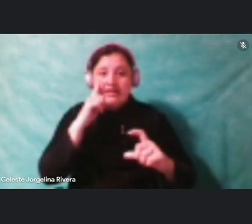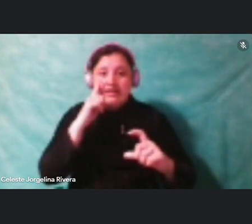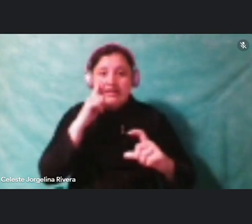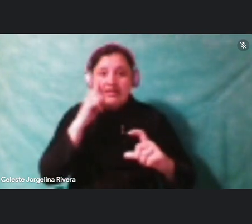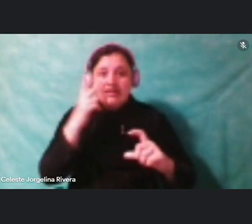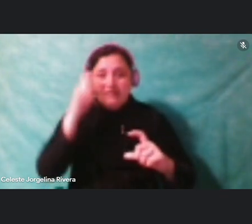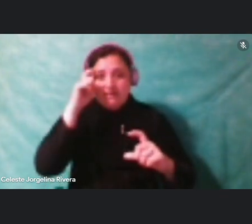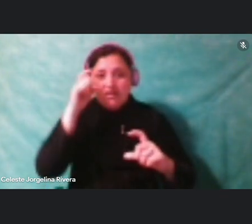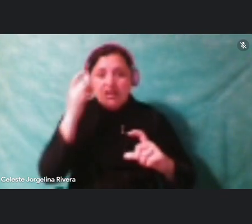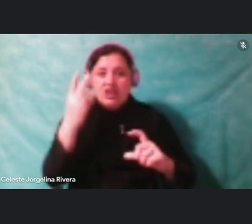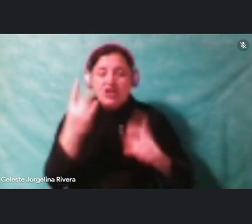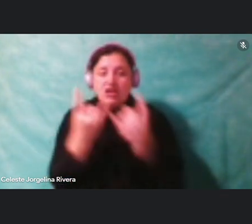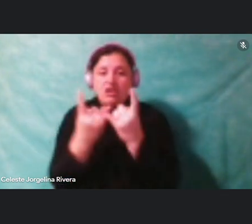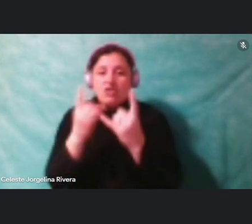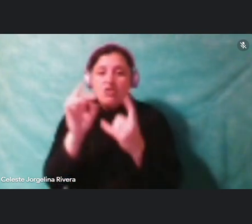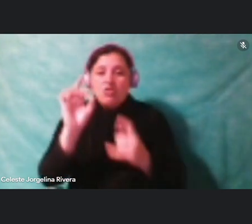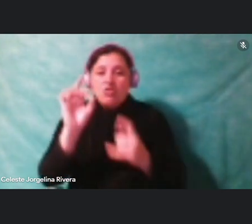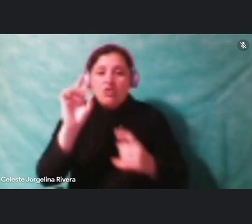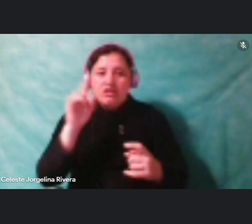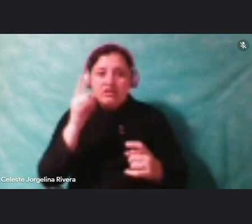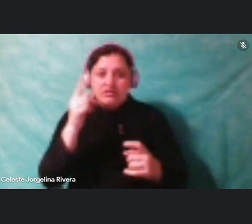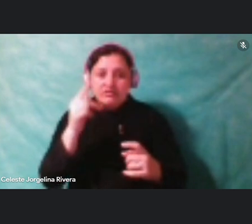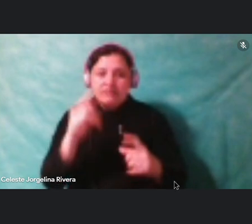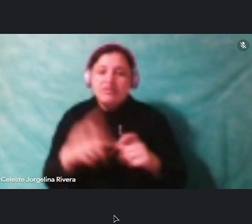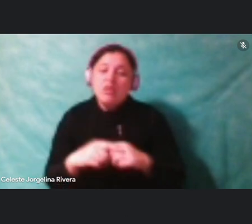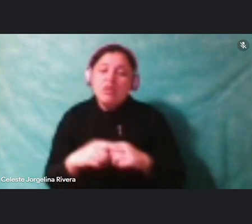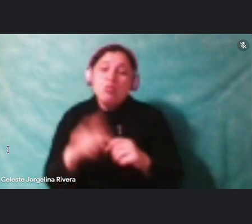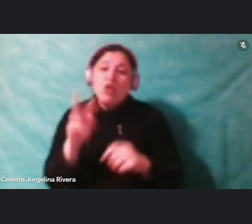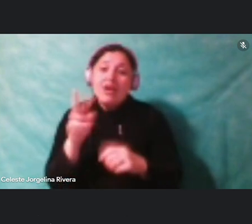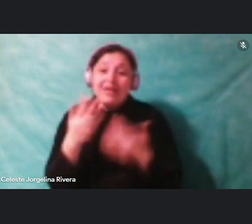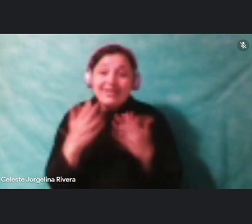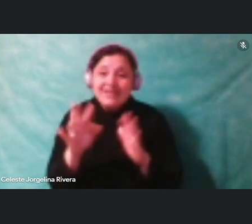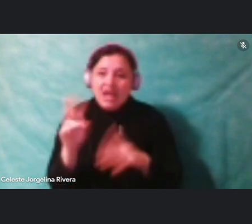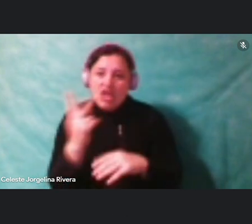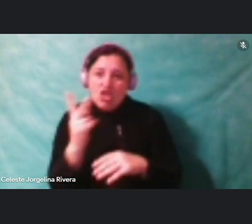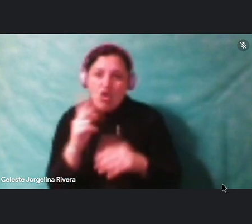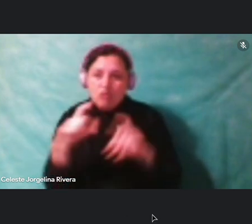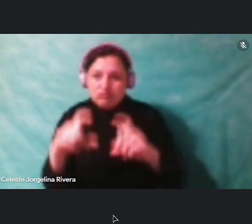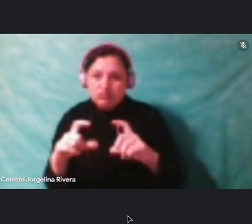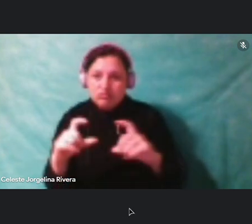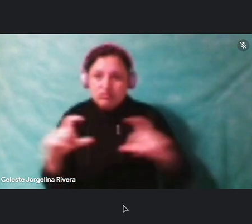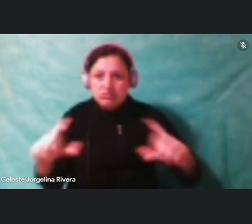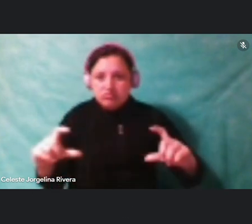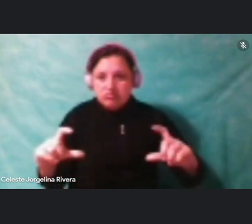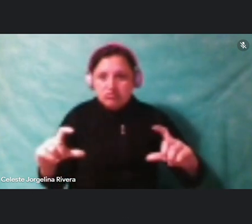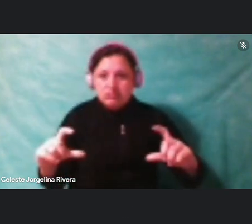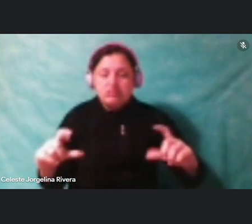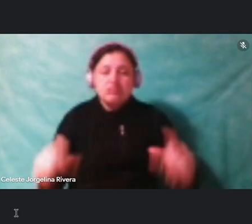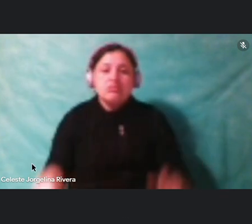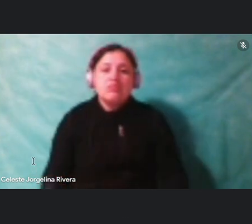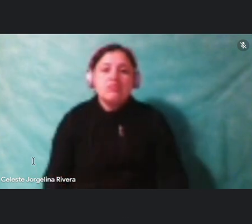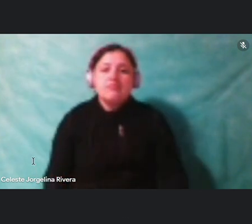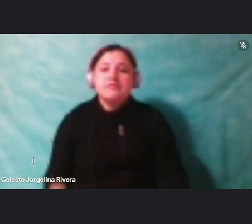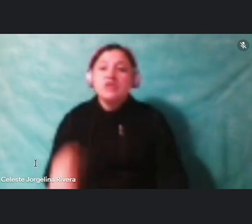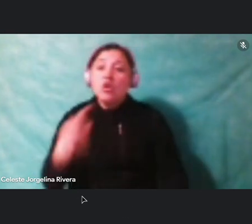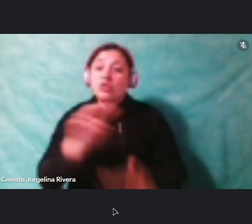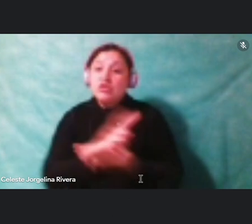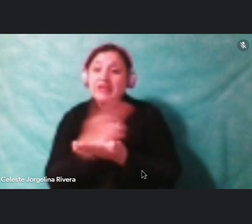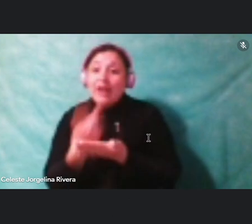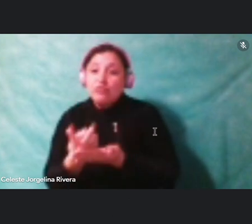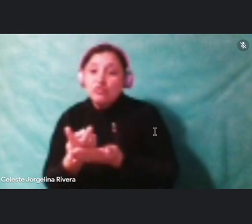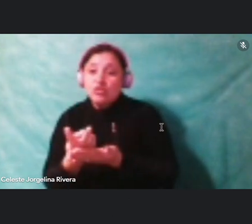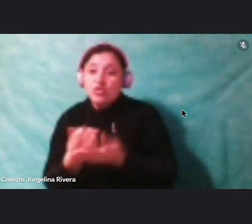un sustantivo, la producción o producir. Entonces, ¿cómo queda la traducción de toda esta